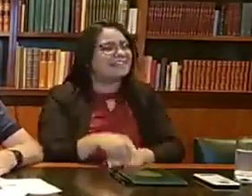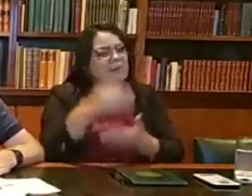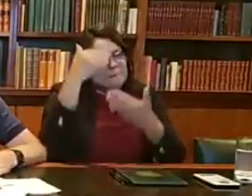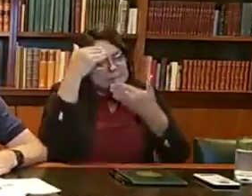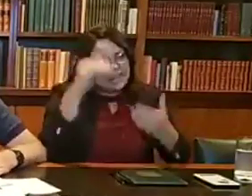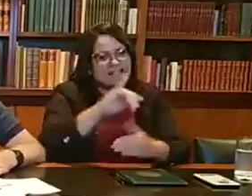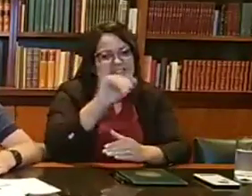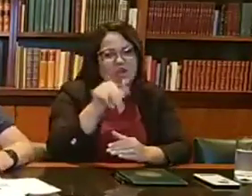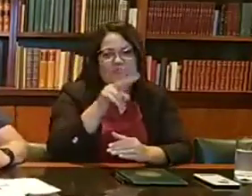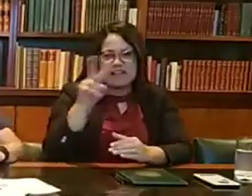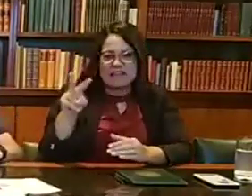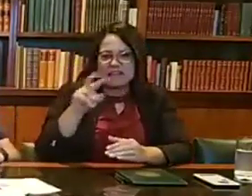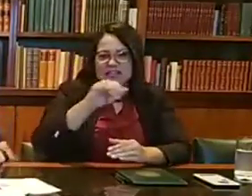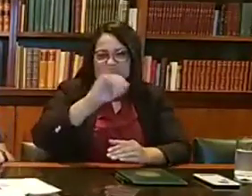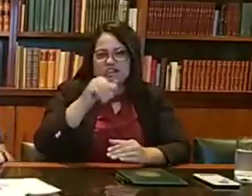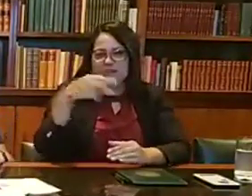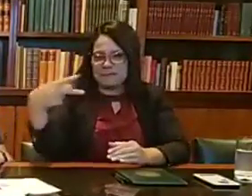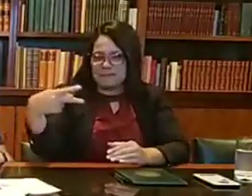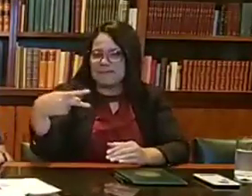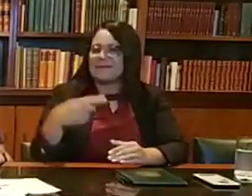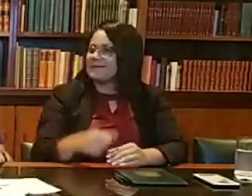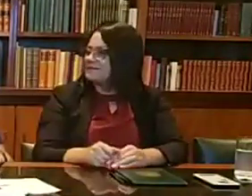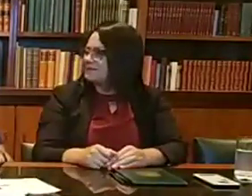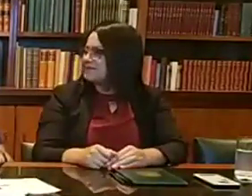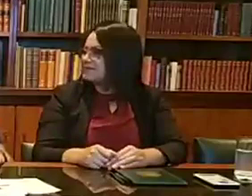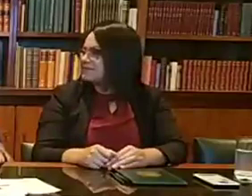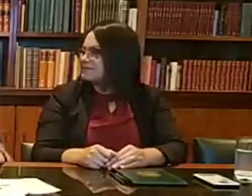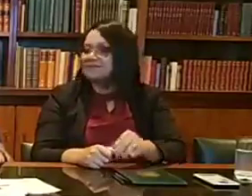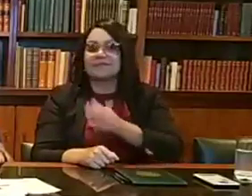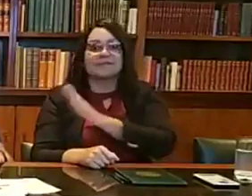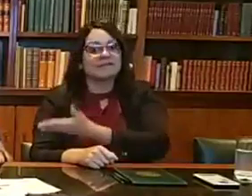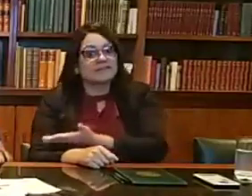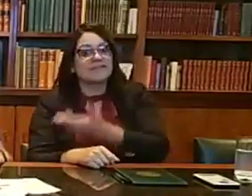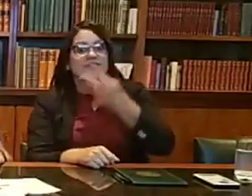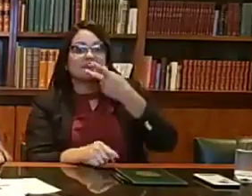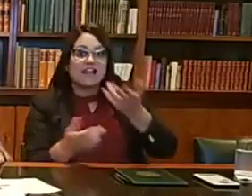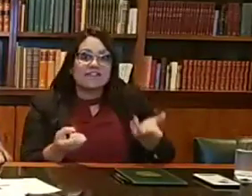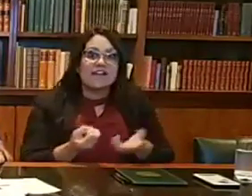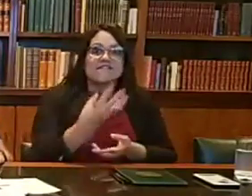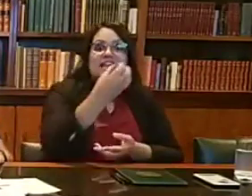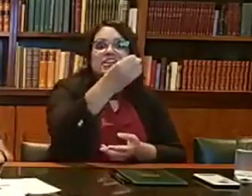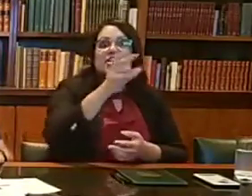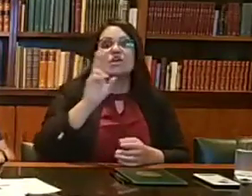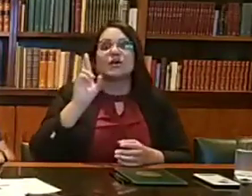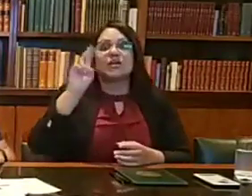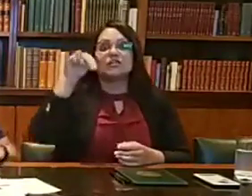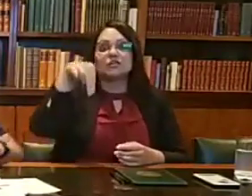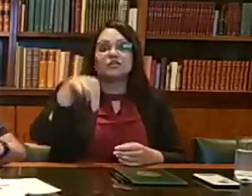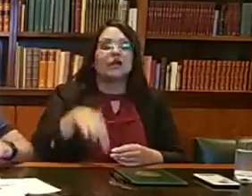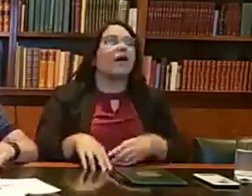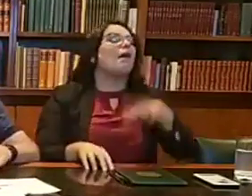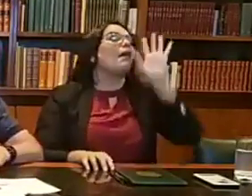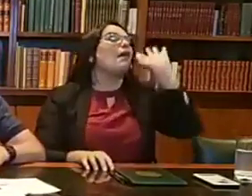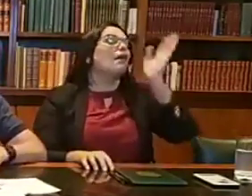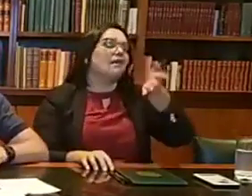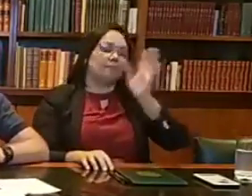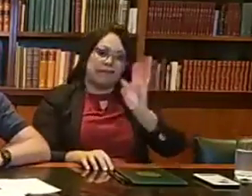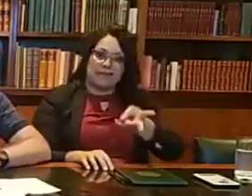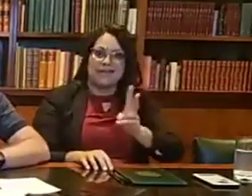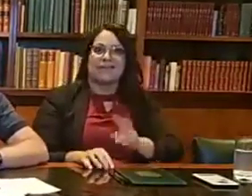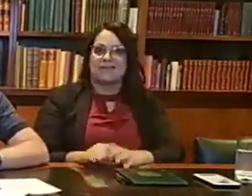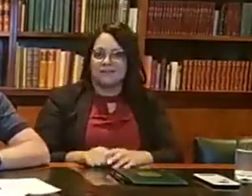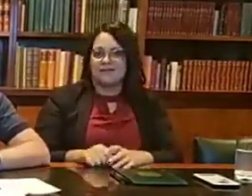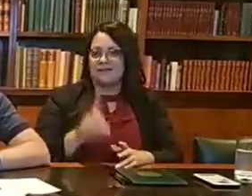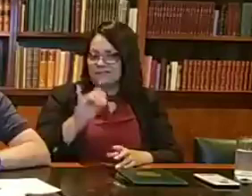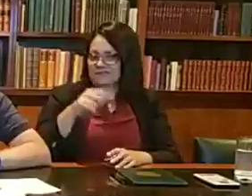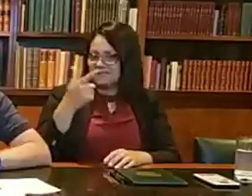Obrigado, Jovem Pan, por estar transmitindo. Alguma coisa mais? Claro, e a viagem do senhor lá para o nosso Rio Grande do Norte? Aí é mesmo, rapaz. Dia 12,